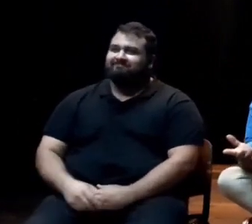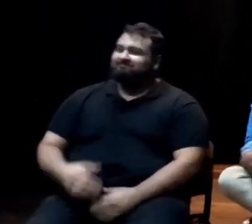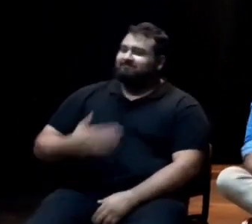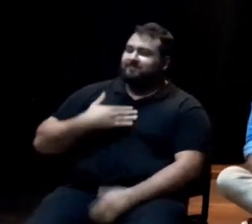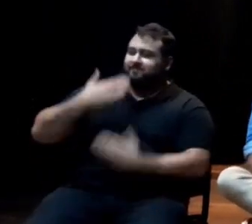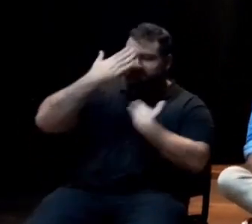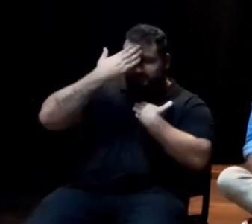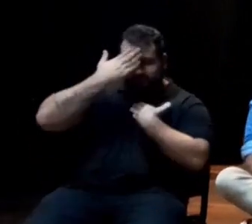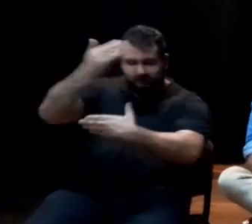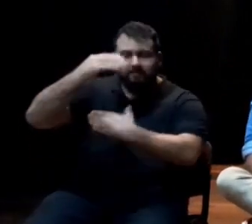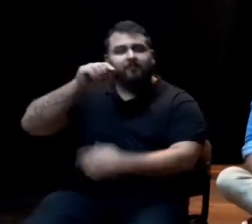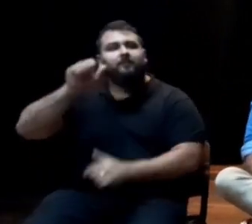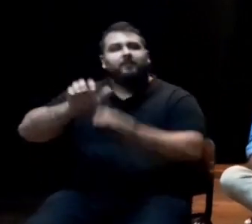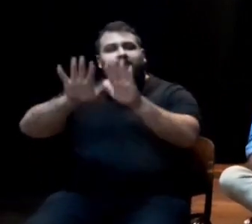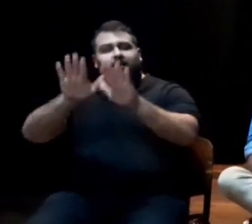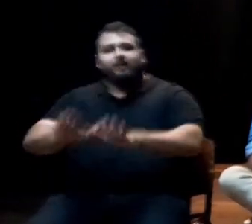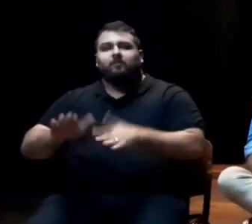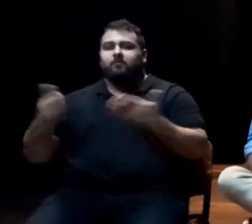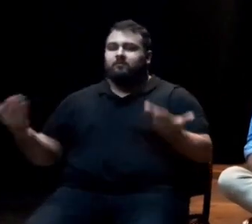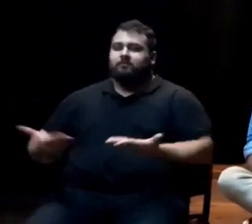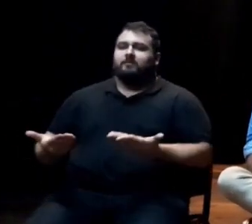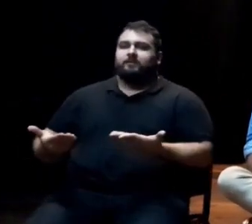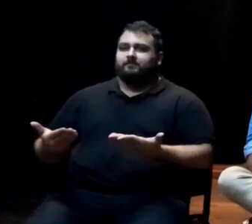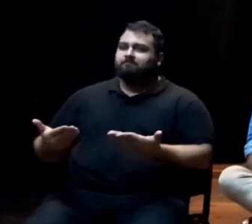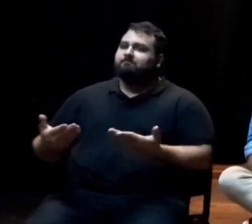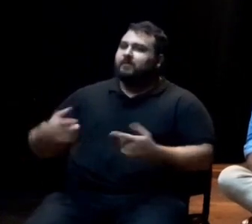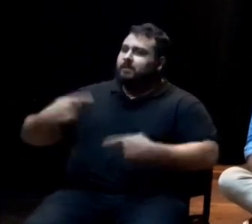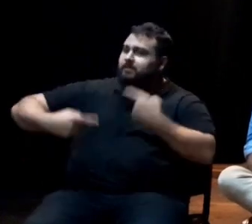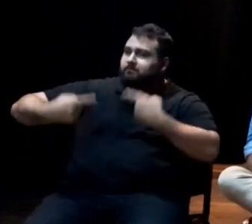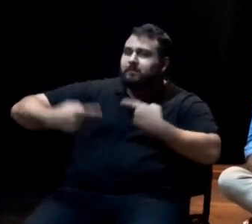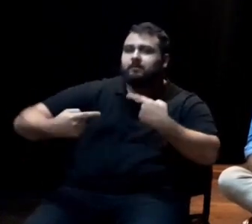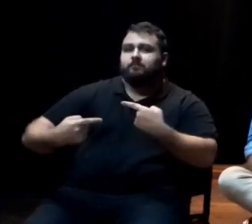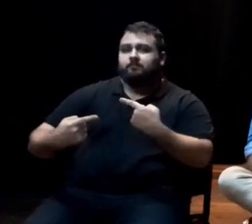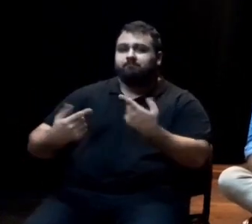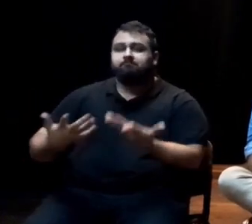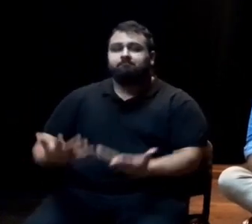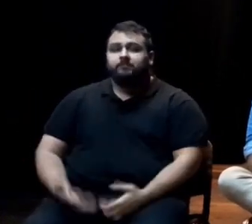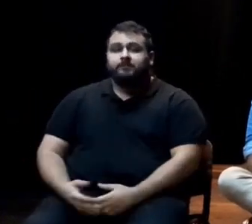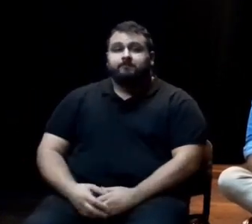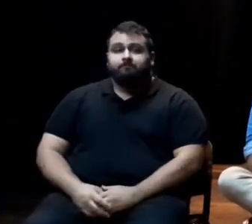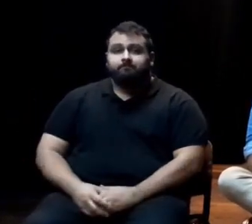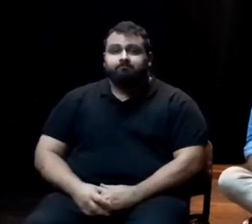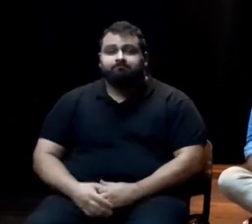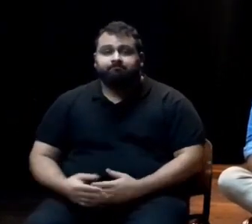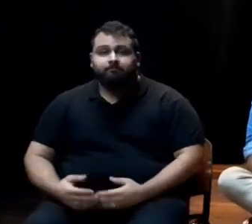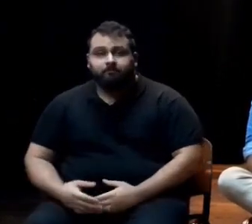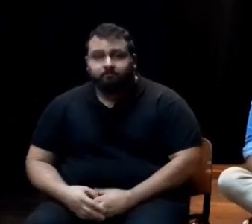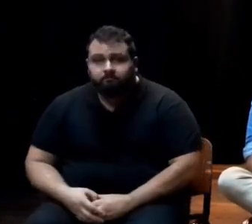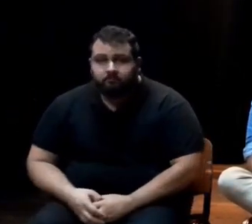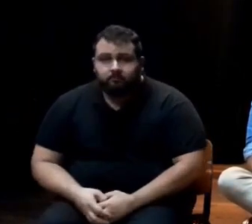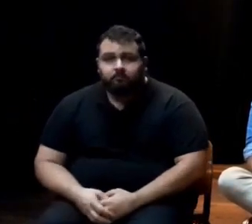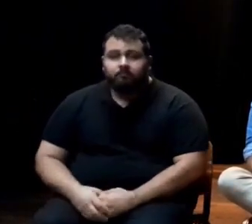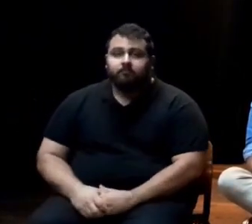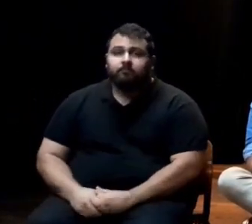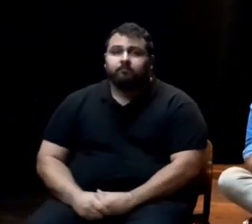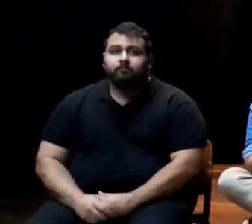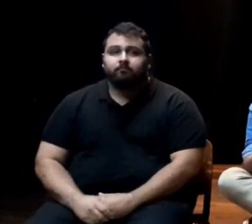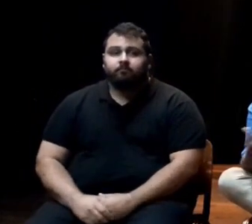Obrigado, pessoal, que pôde ficar, né, agora para esse nosso bate-papo, para falar um pouquinho. Eu sou